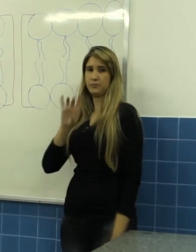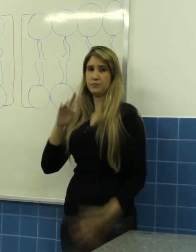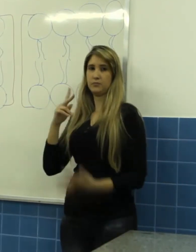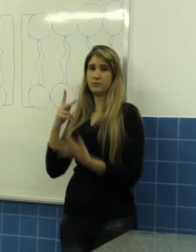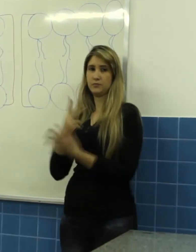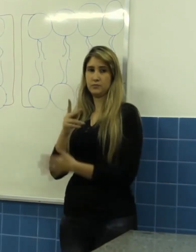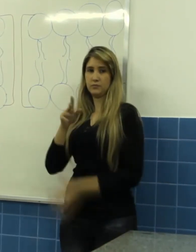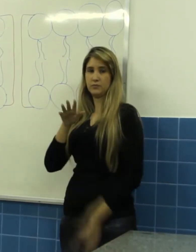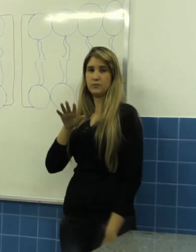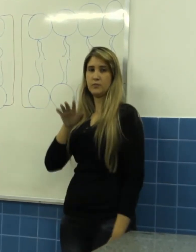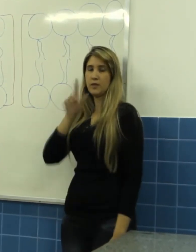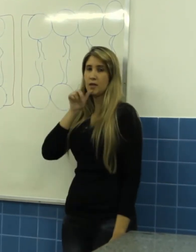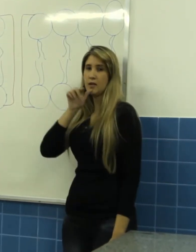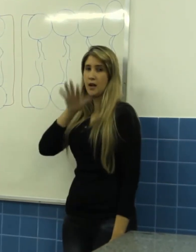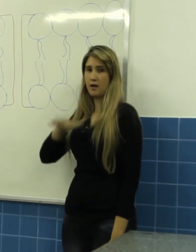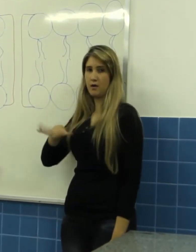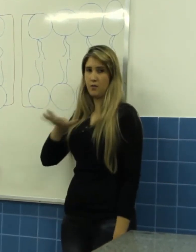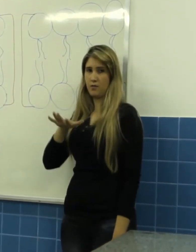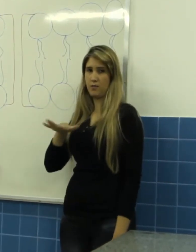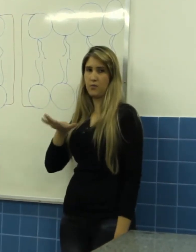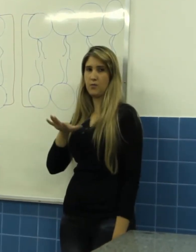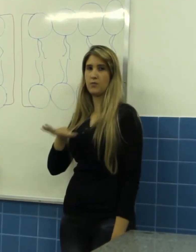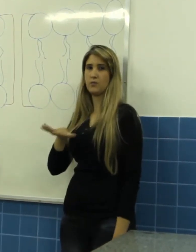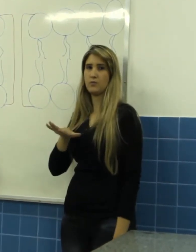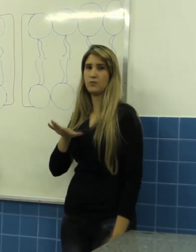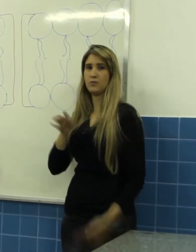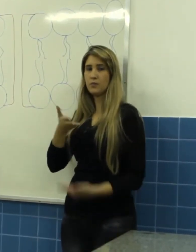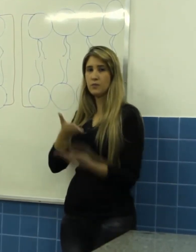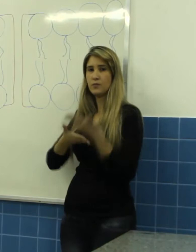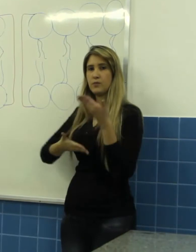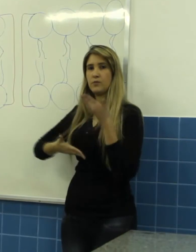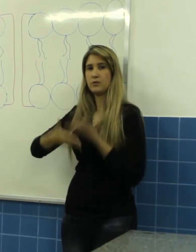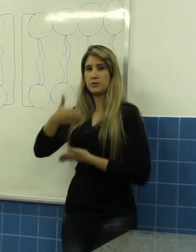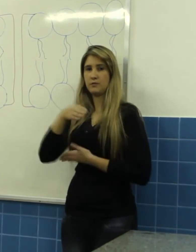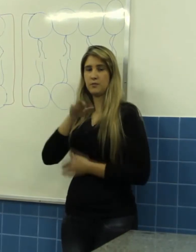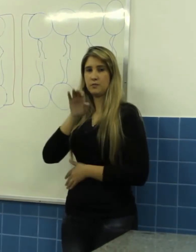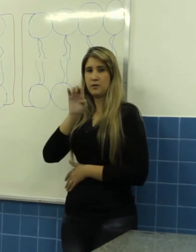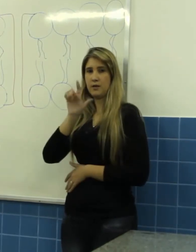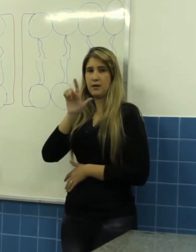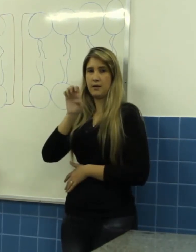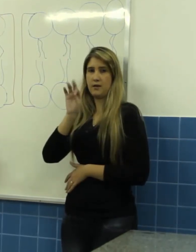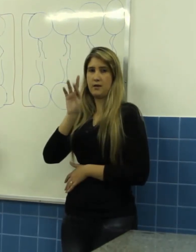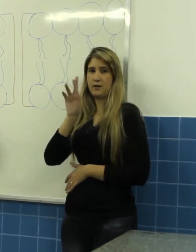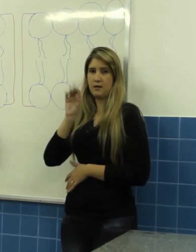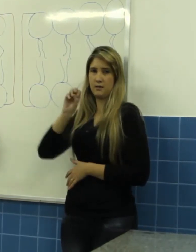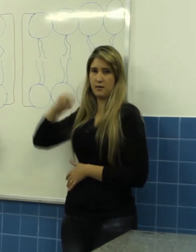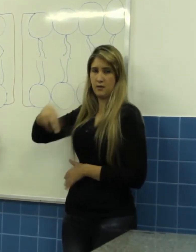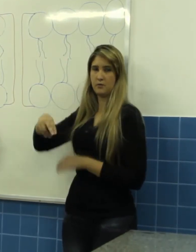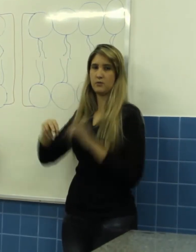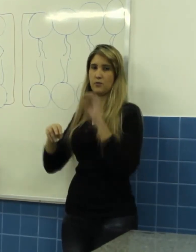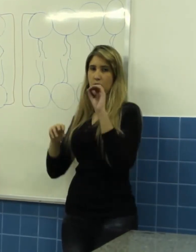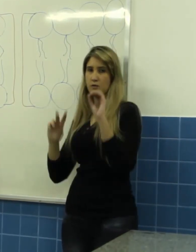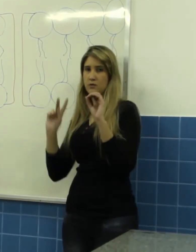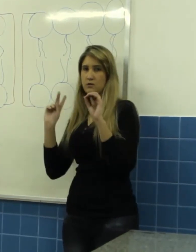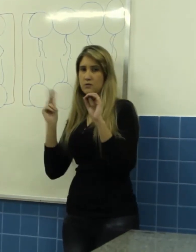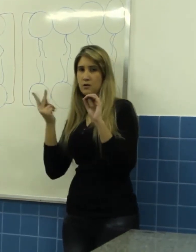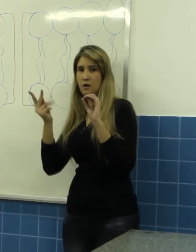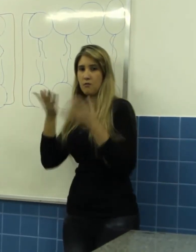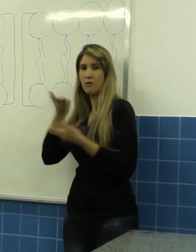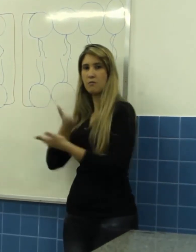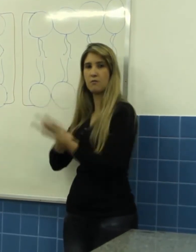que, no caso da água, este compartilhamento de elétrons entre o oxigênio e